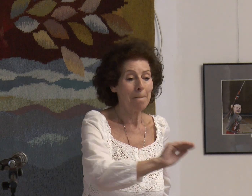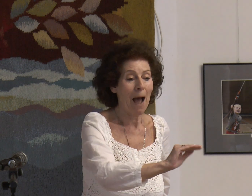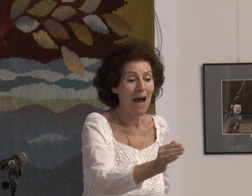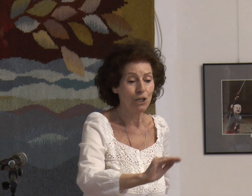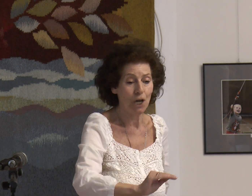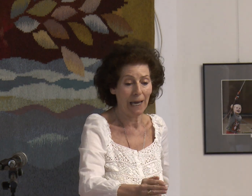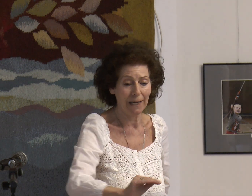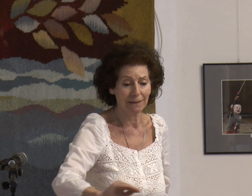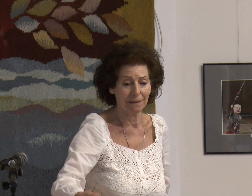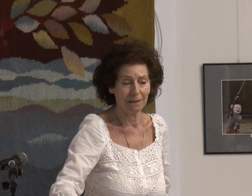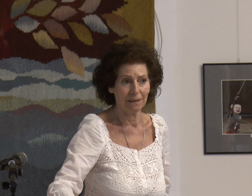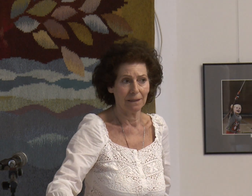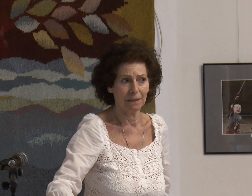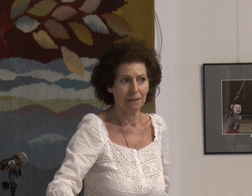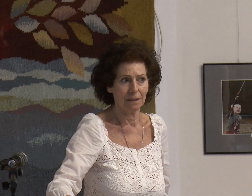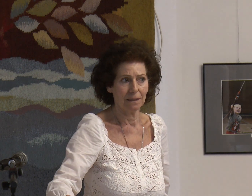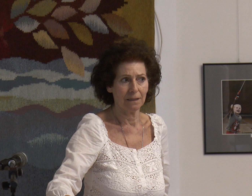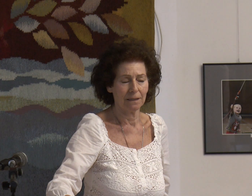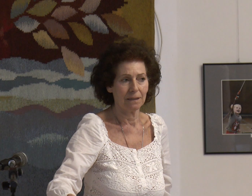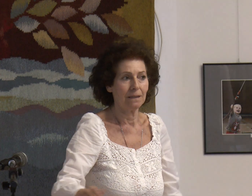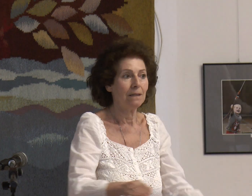majd másért.